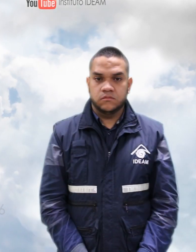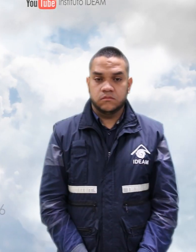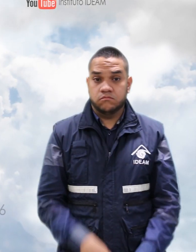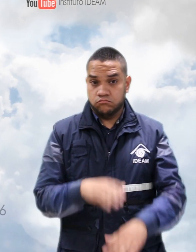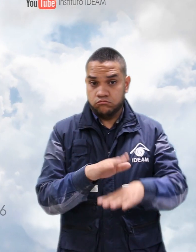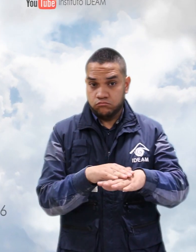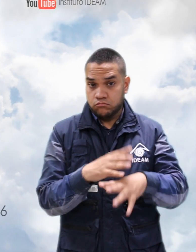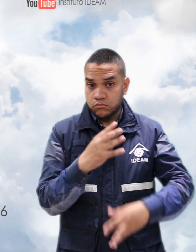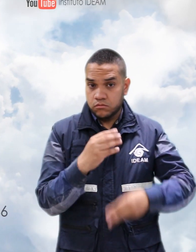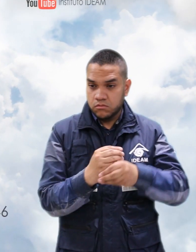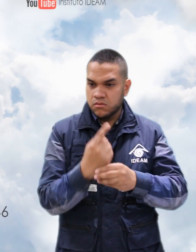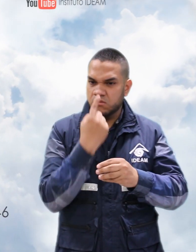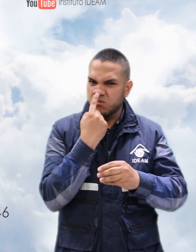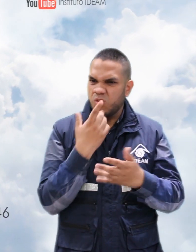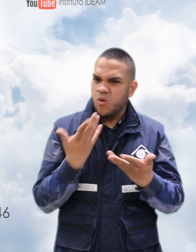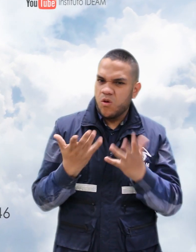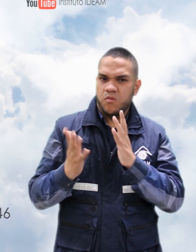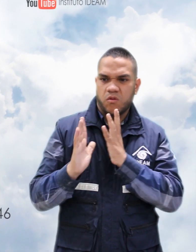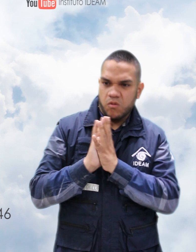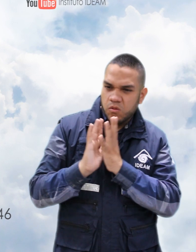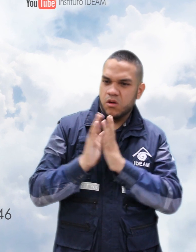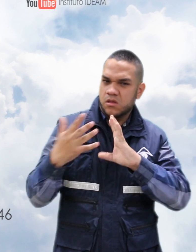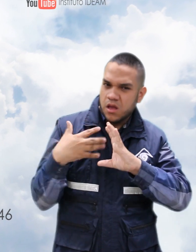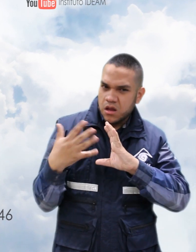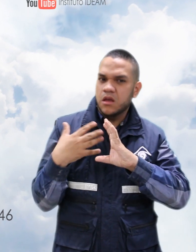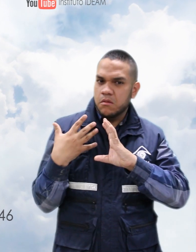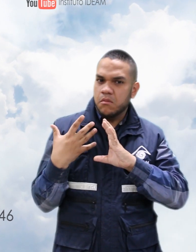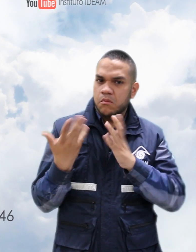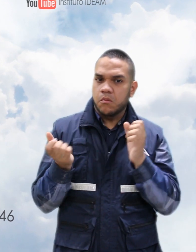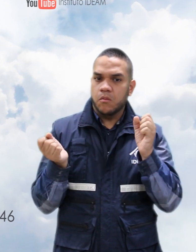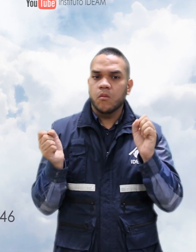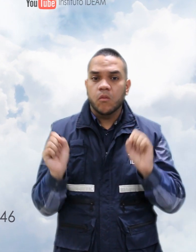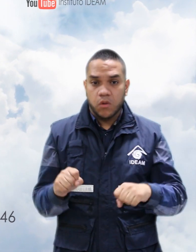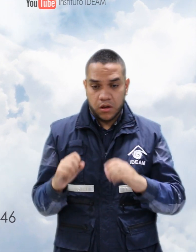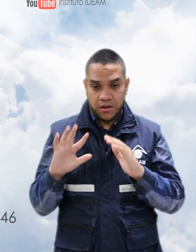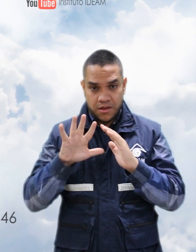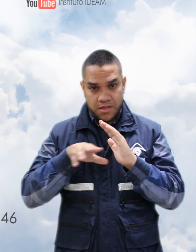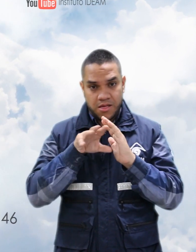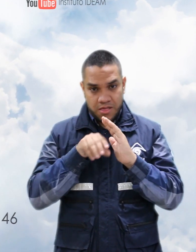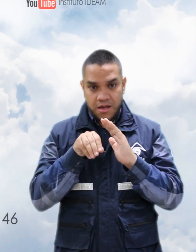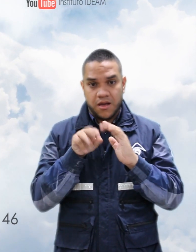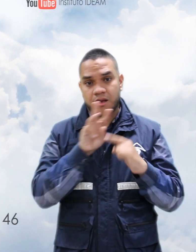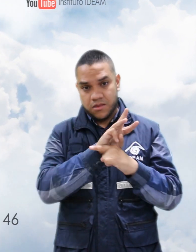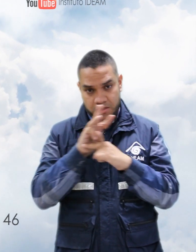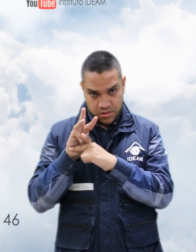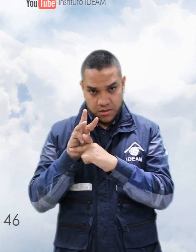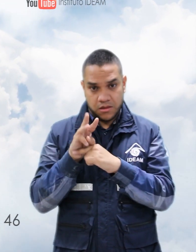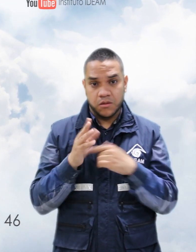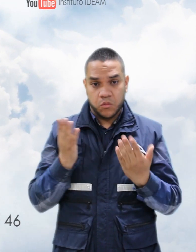Recuerden que para obtener mayor información sobre las condiciones hidrometeológicas Pueden consultar la página de internet www